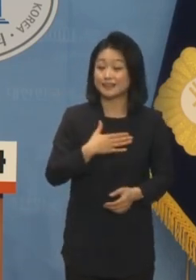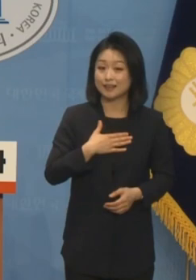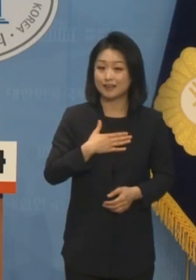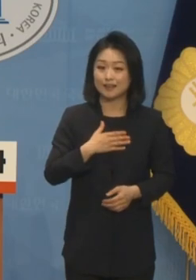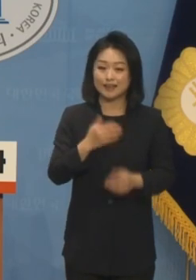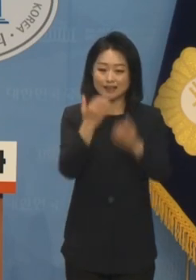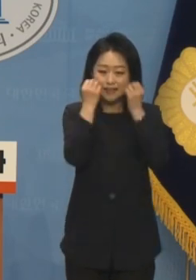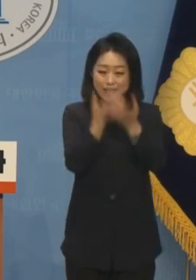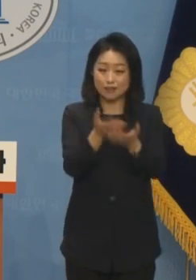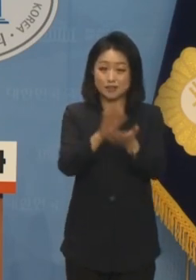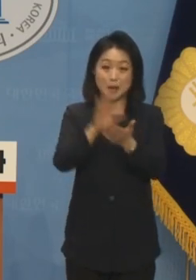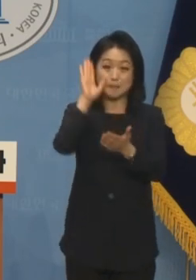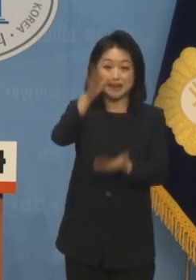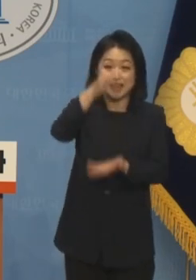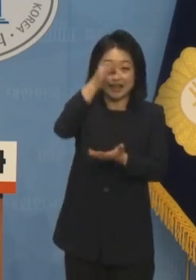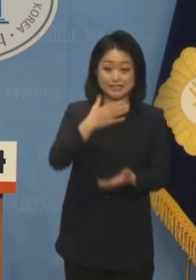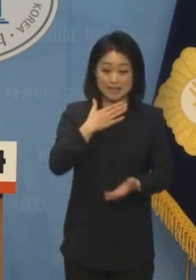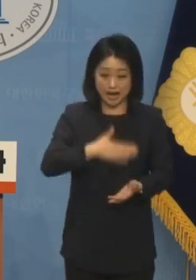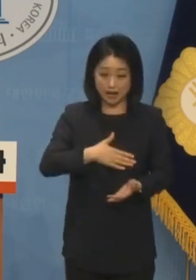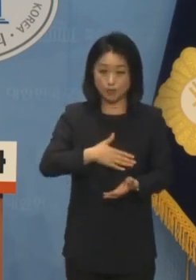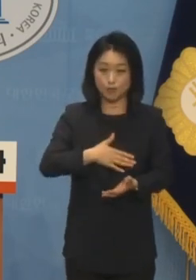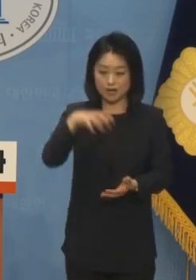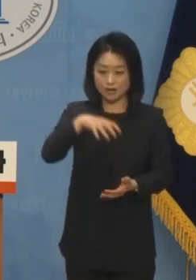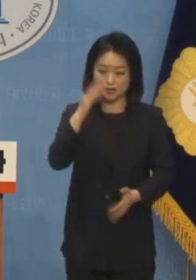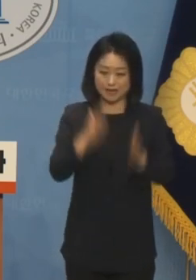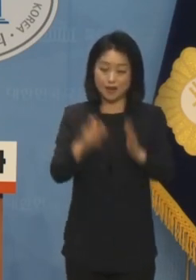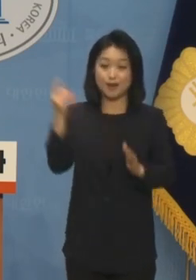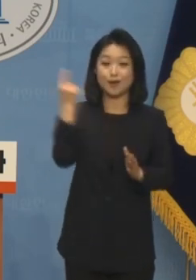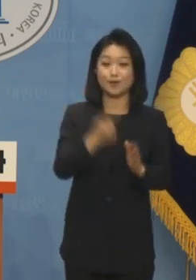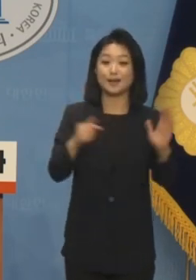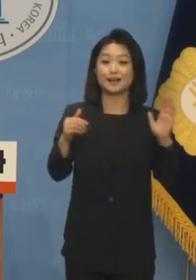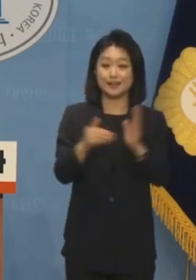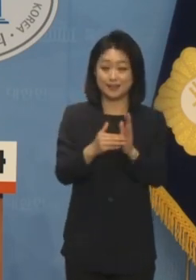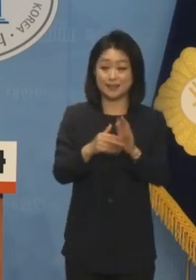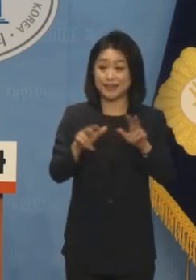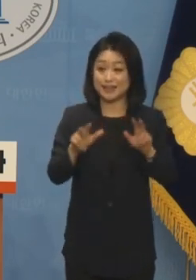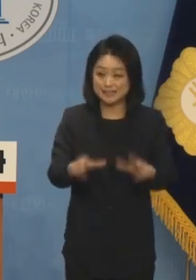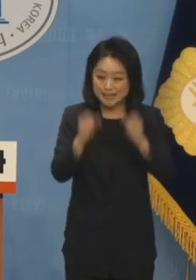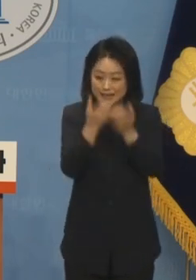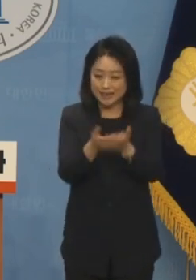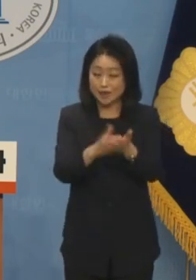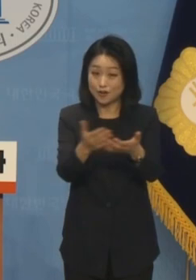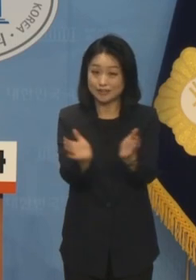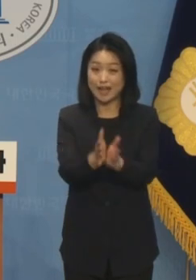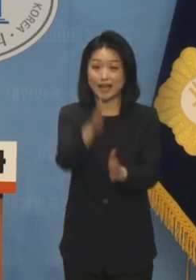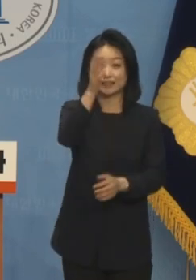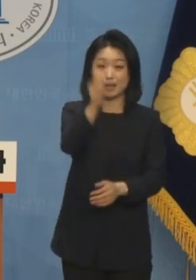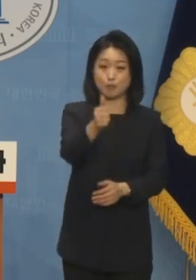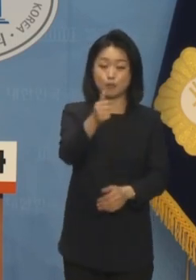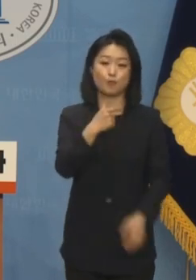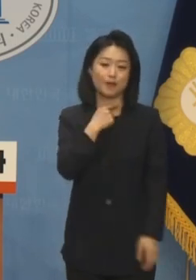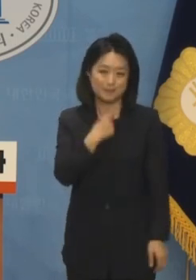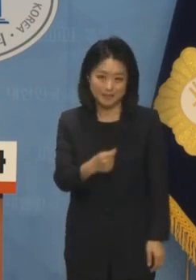가치를 알아보고 가장 먼저 이곳으로 달려왔습니다. 이제는 개혁신당 당대표가 되어